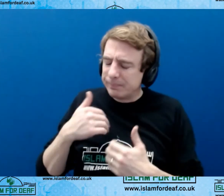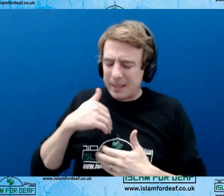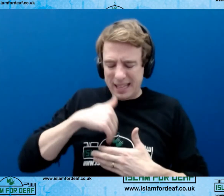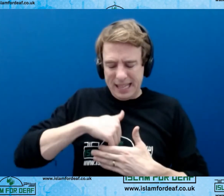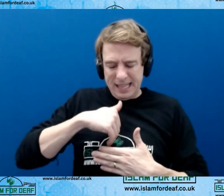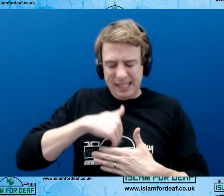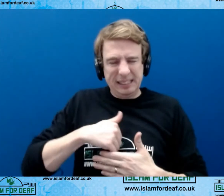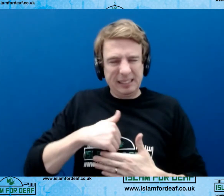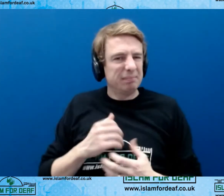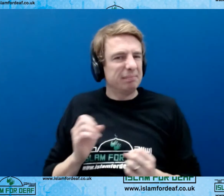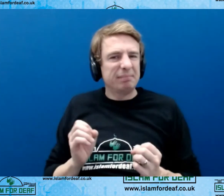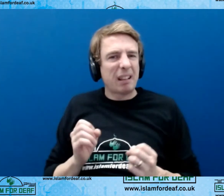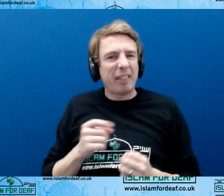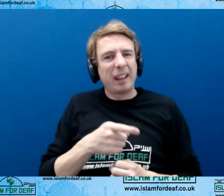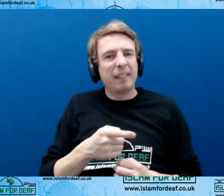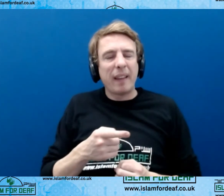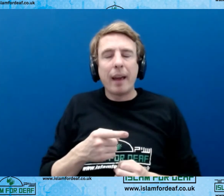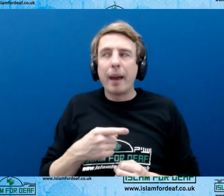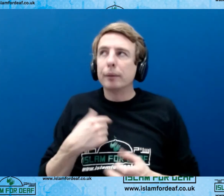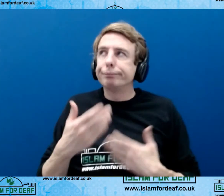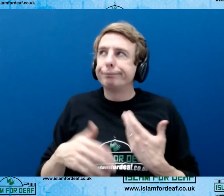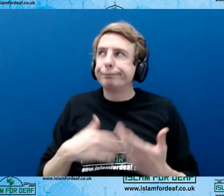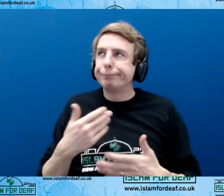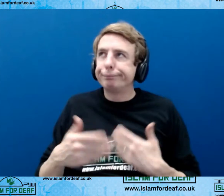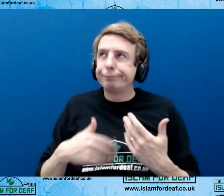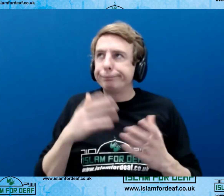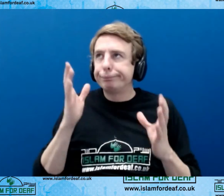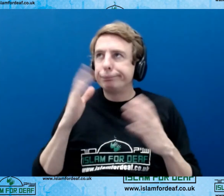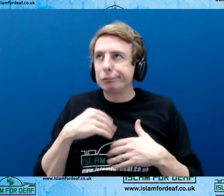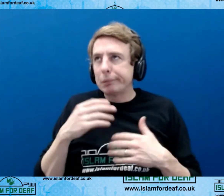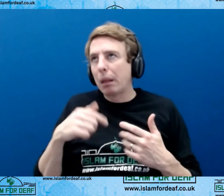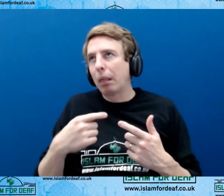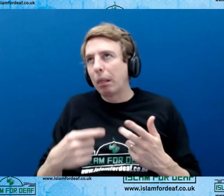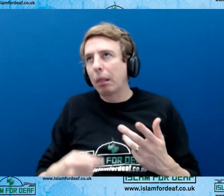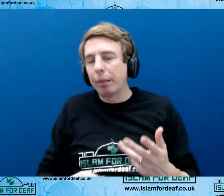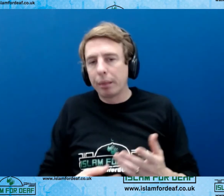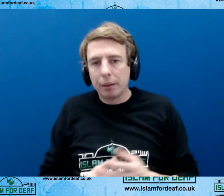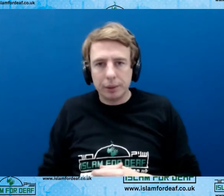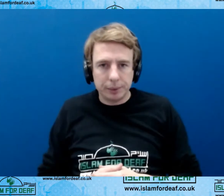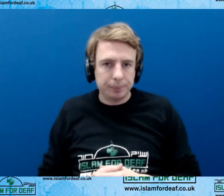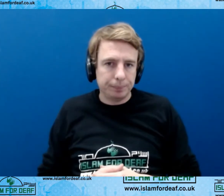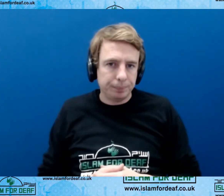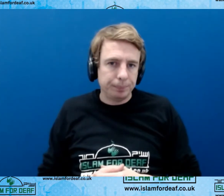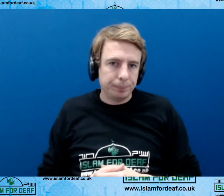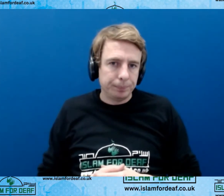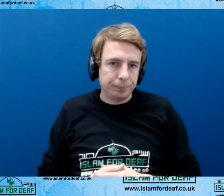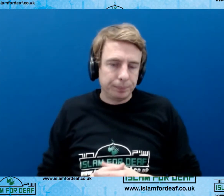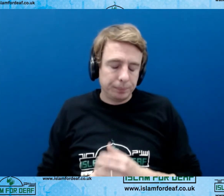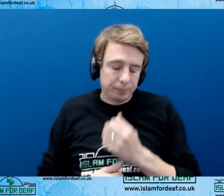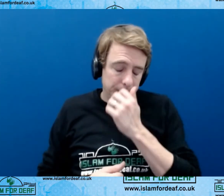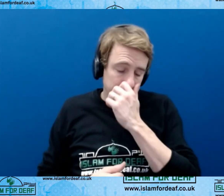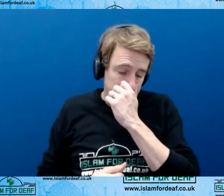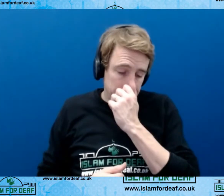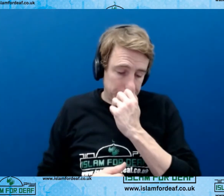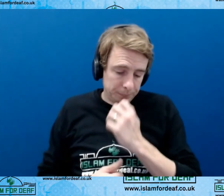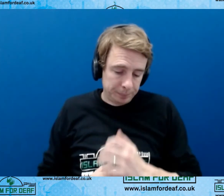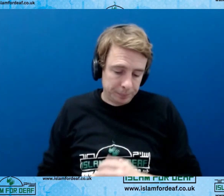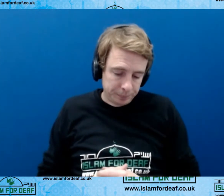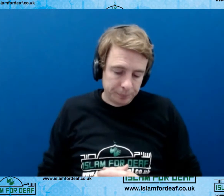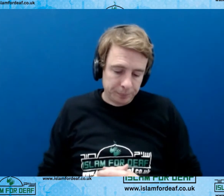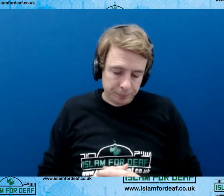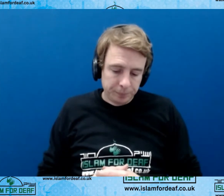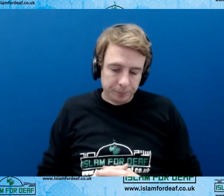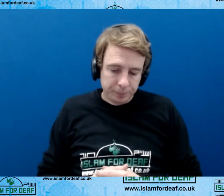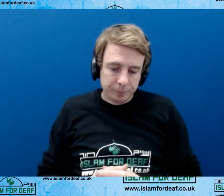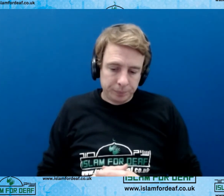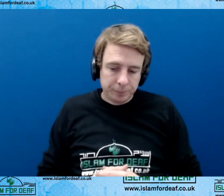وفرق بين السهو في الصلاة والسهو عن الصلاة. And there's a difference between being negligent